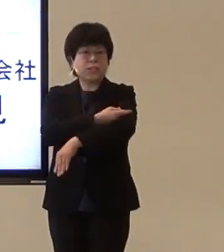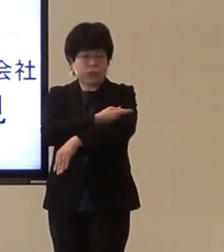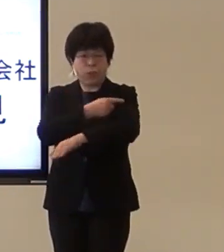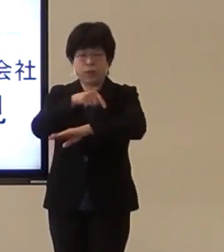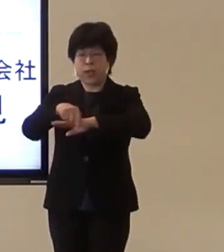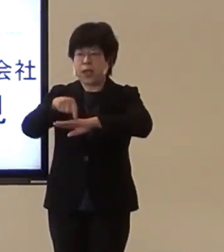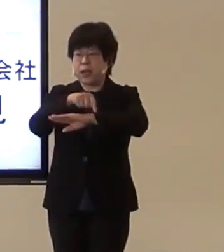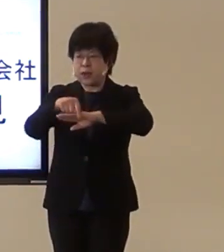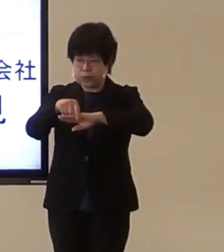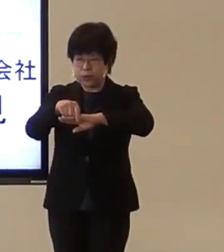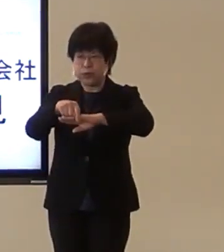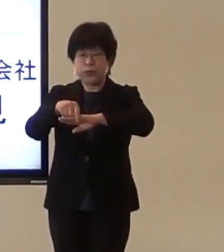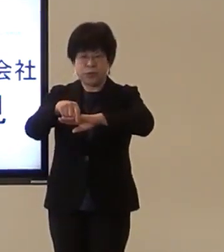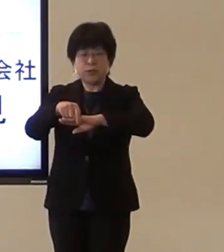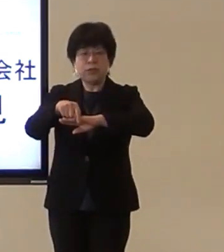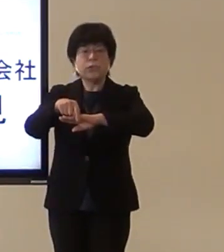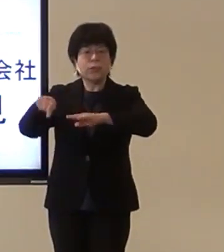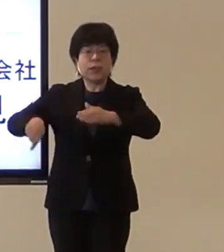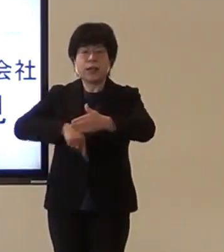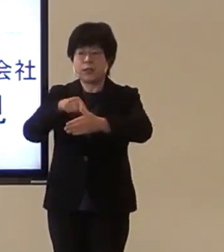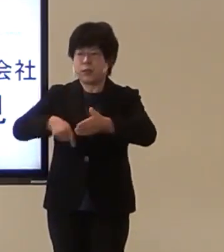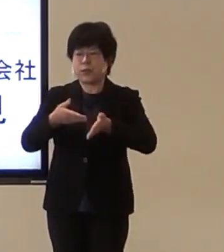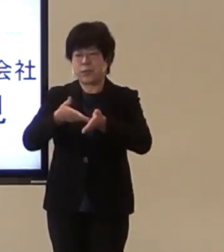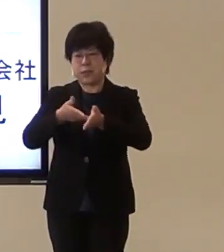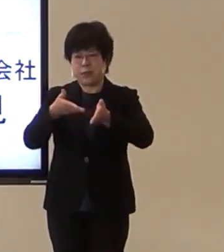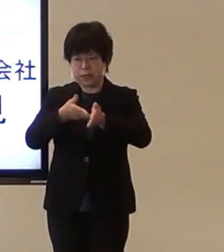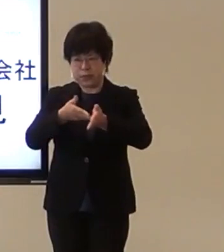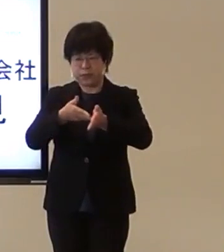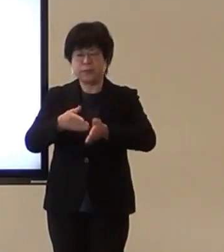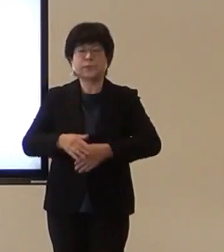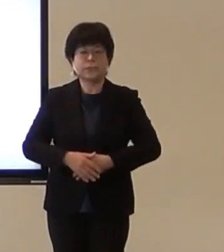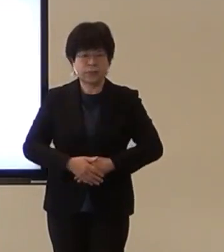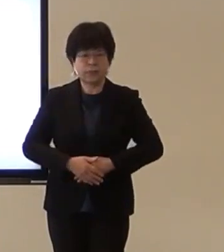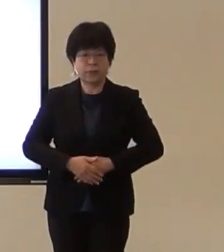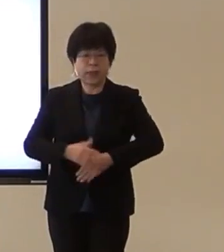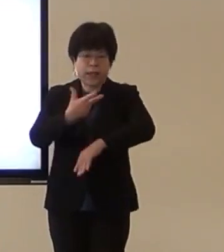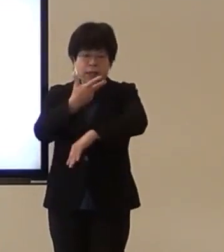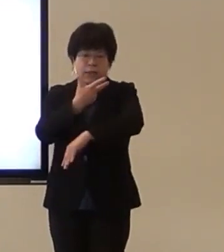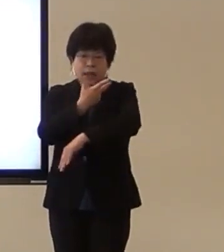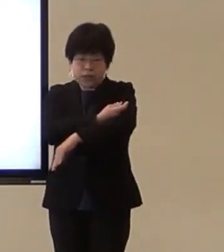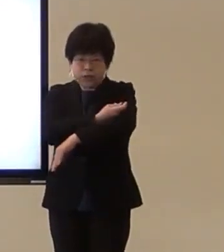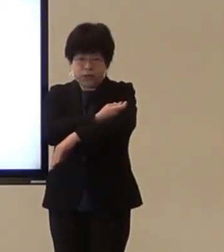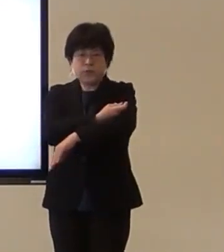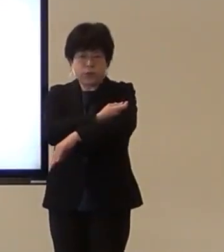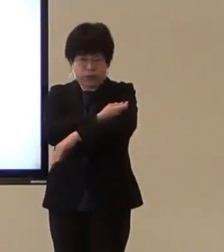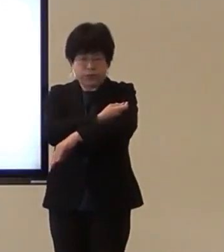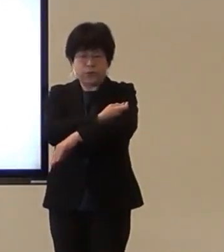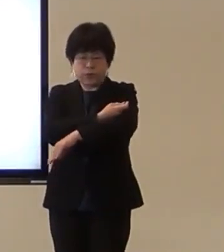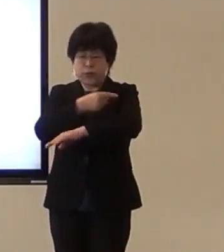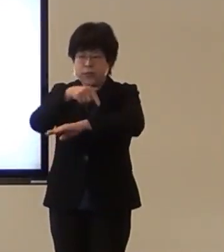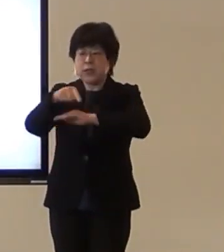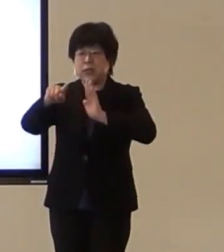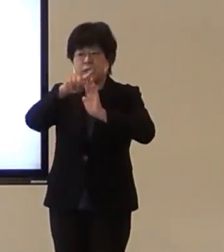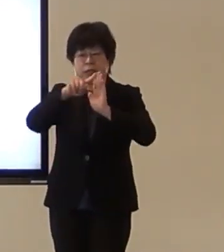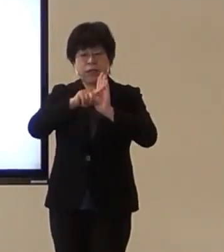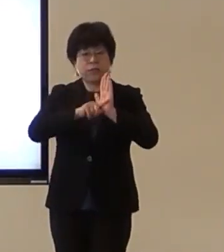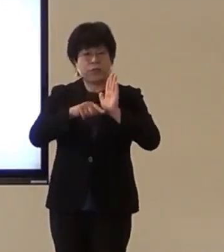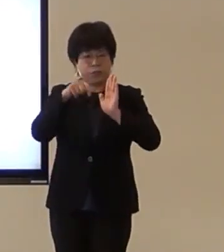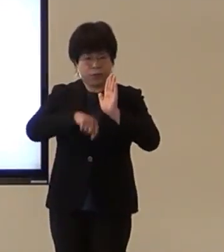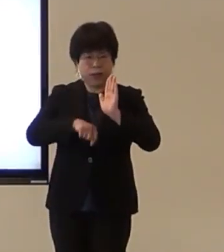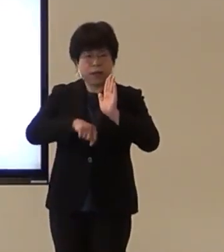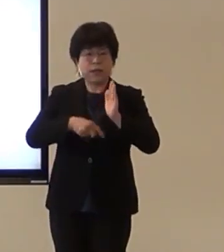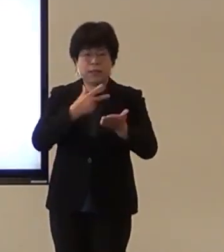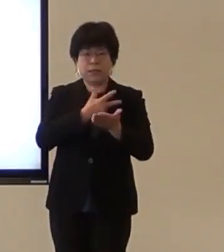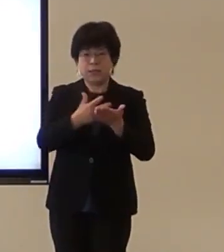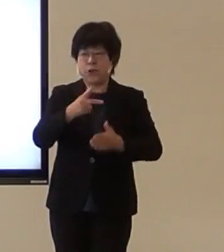につきましてご説明をさせていただきます。まず接種に向けたスケジュールについてであります。資料1